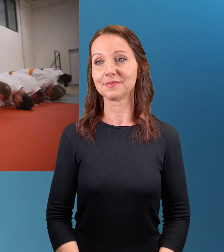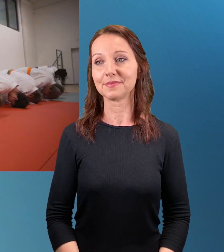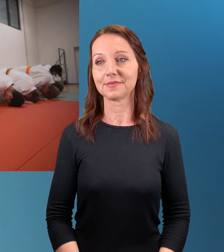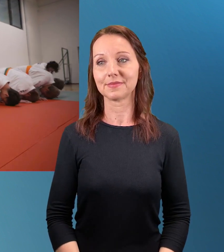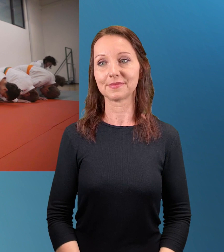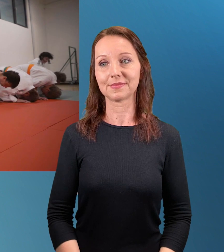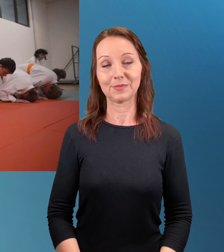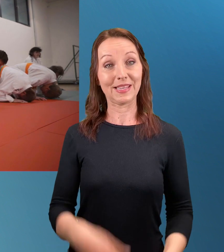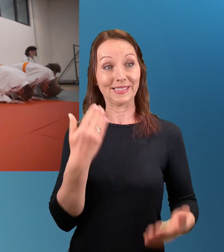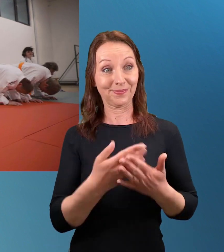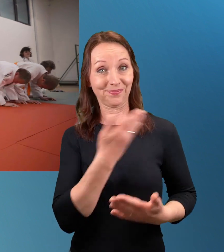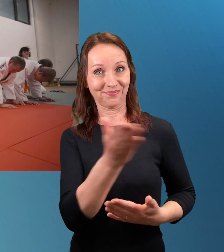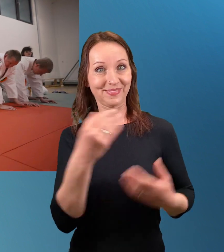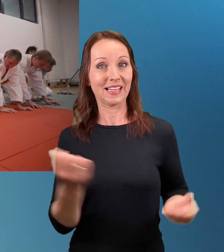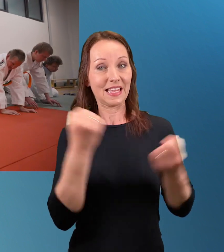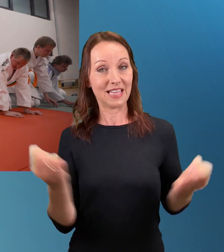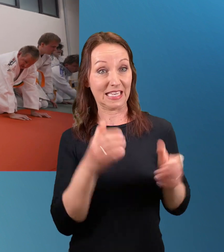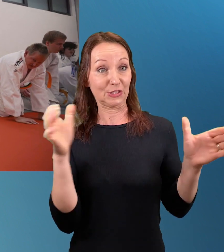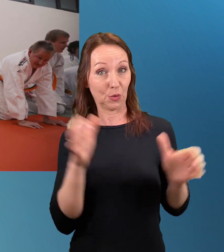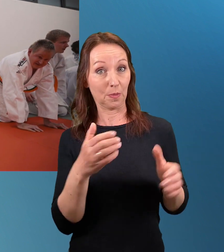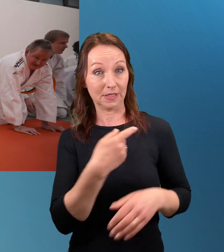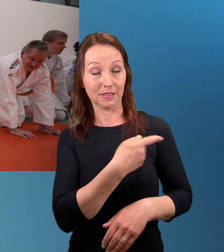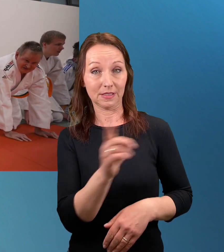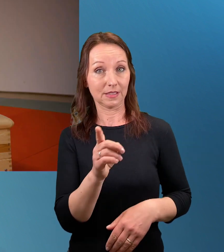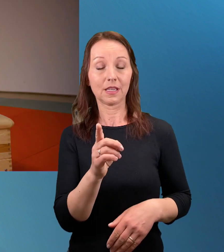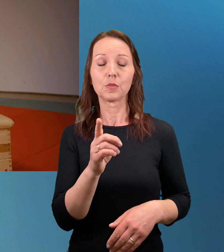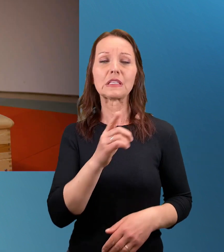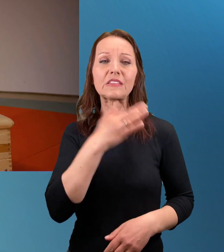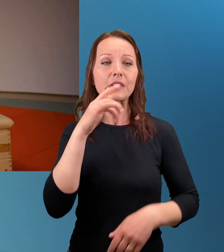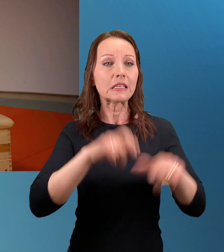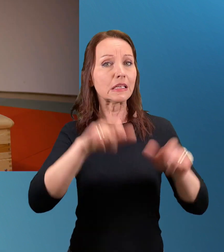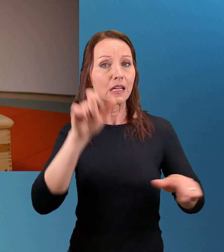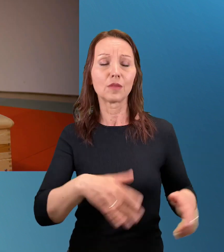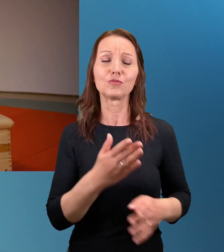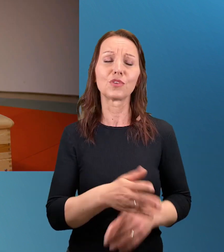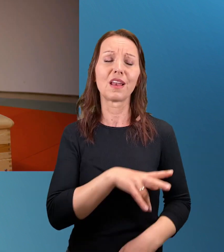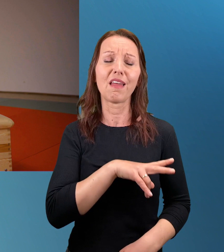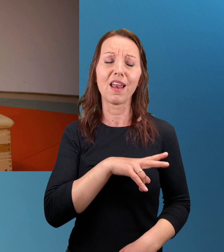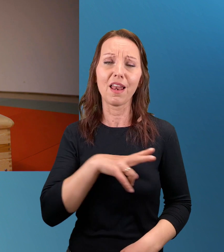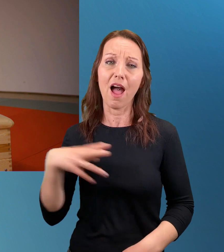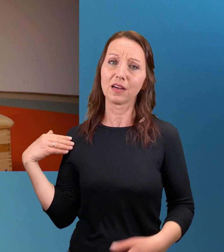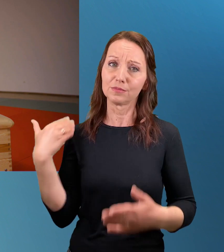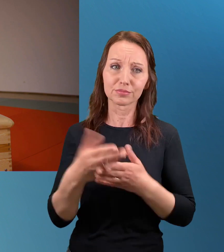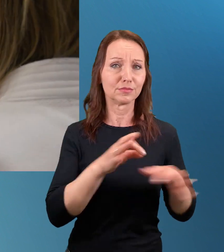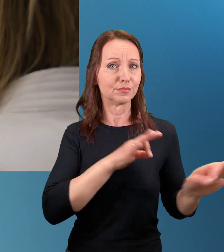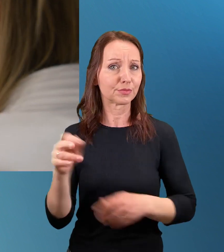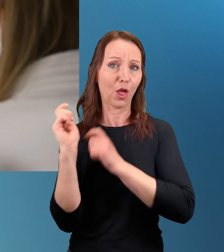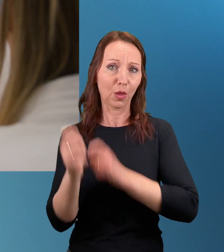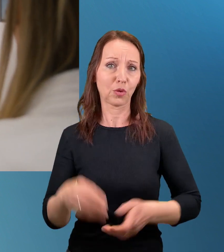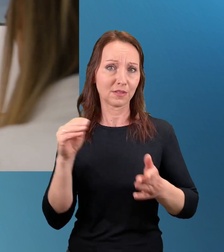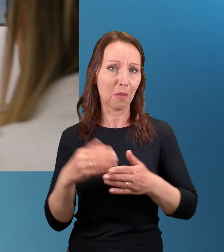Diese Trainingsgruppe ist in der Form, sind ganz viele drinne, die schon sehr, sehr lange Judo machen.